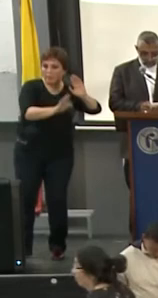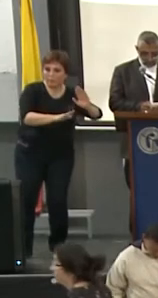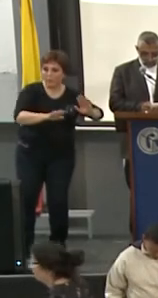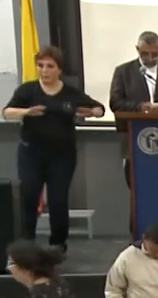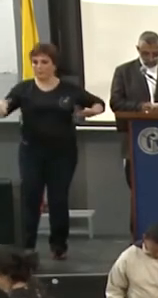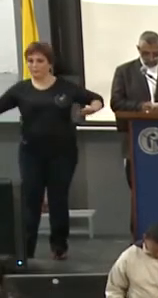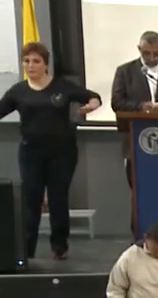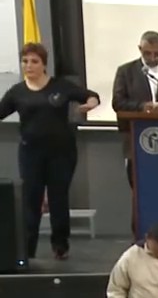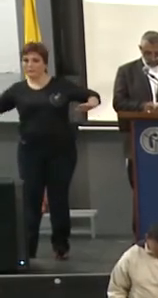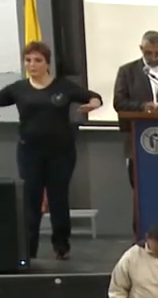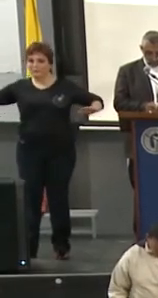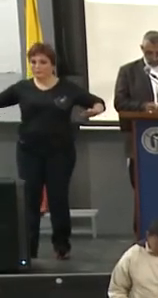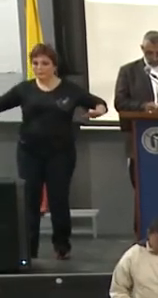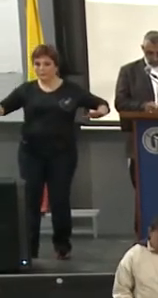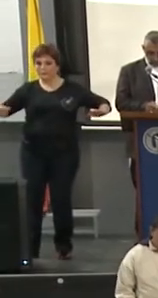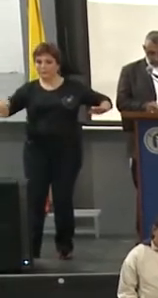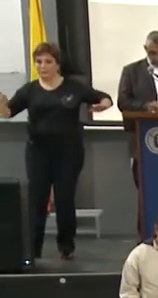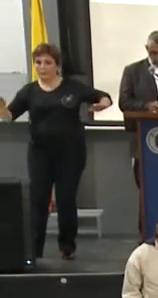ah